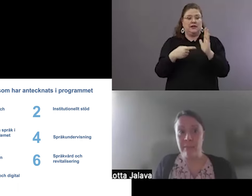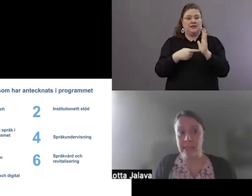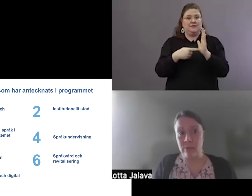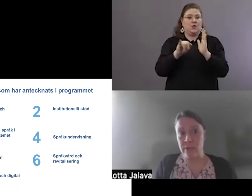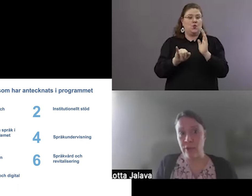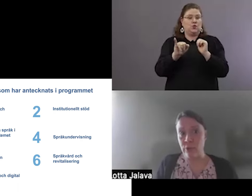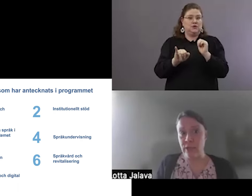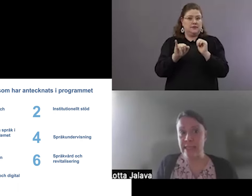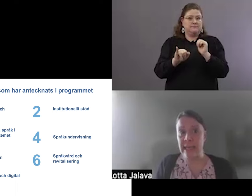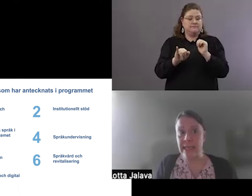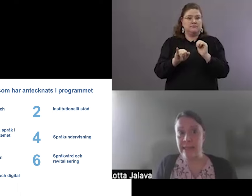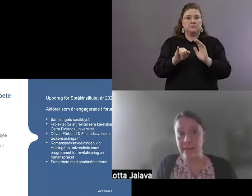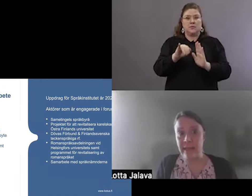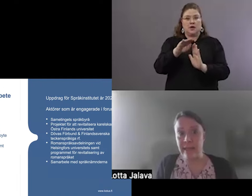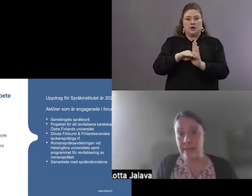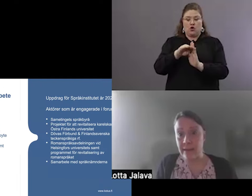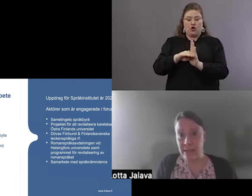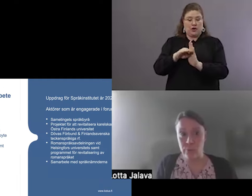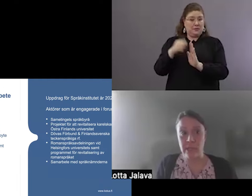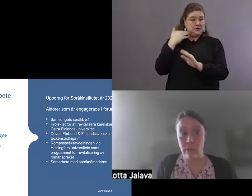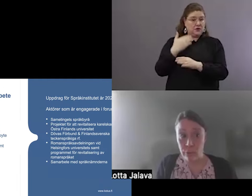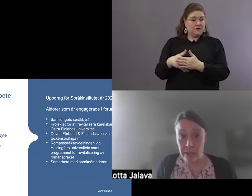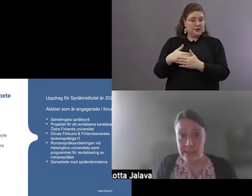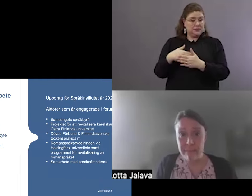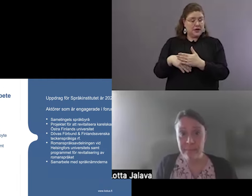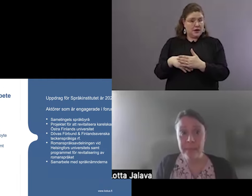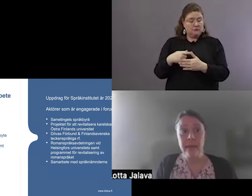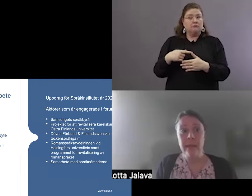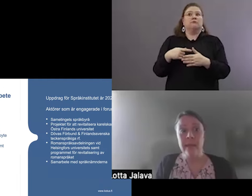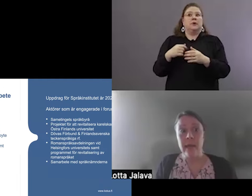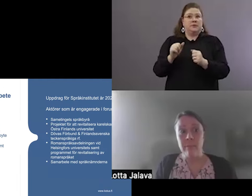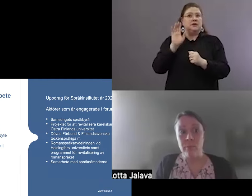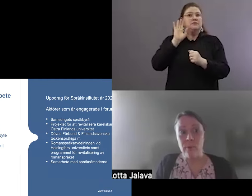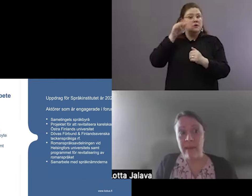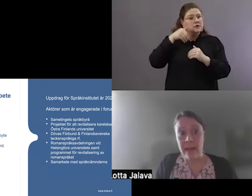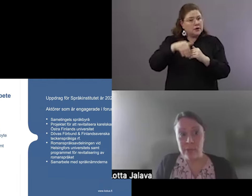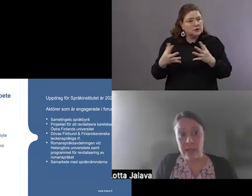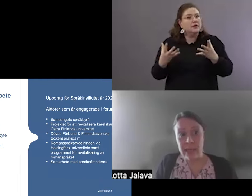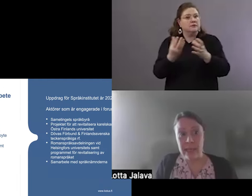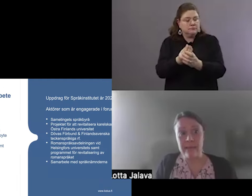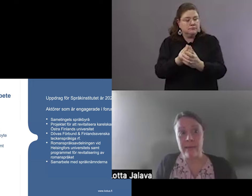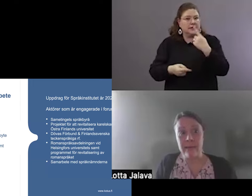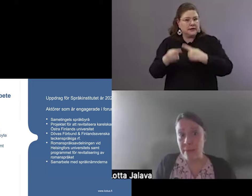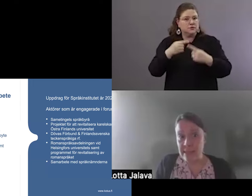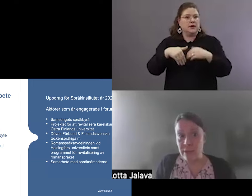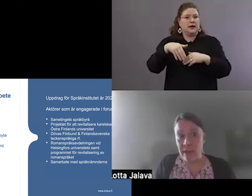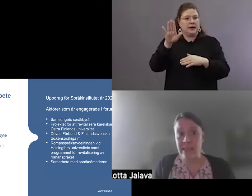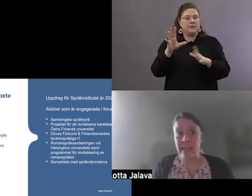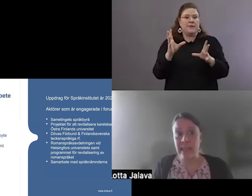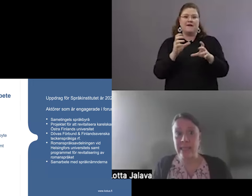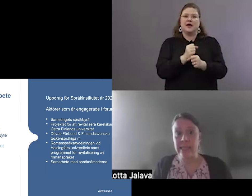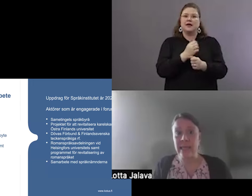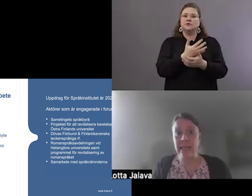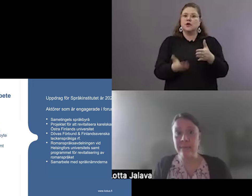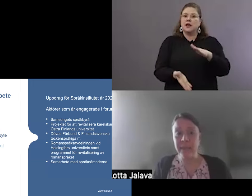ohjelman valmistelussa jo nousi esille tarve jatkaa keskustelua yhdessä ja puhua vähemmistökieliasemassa